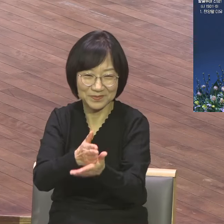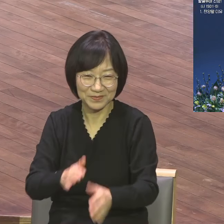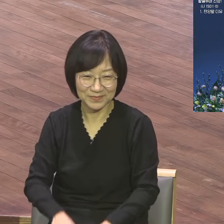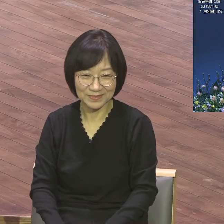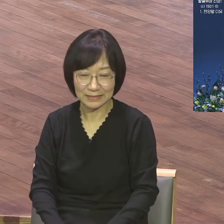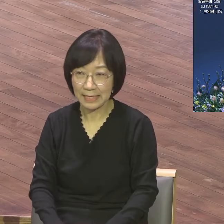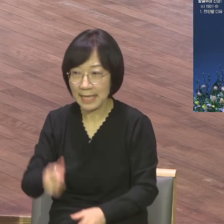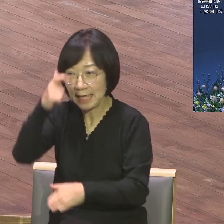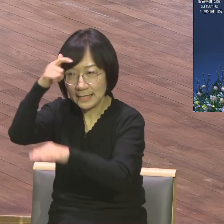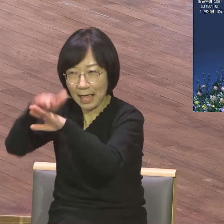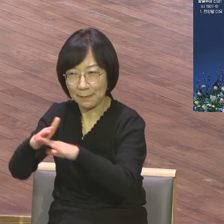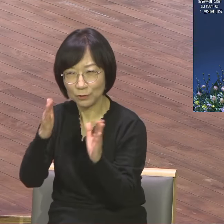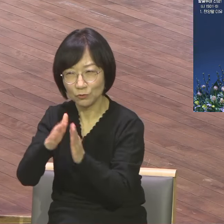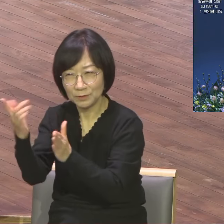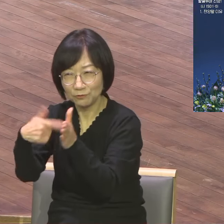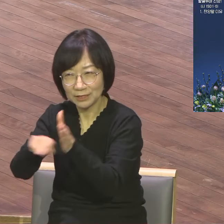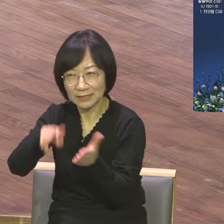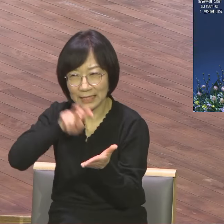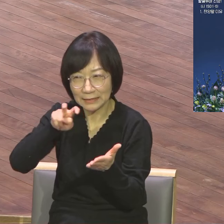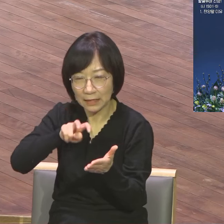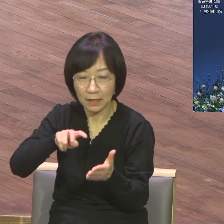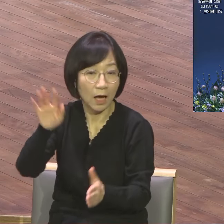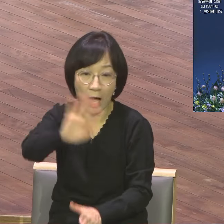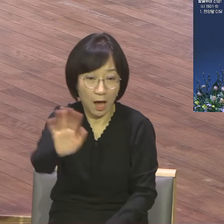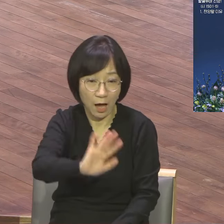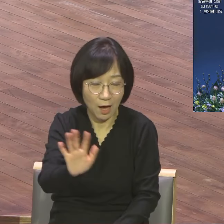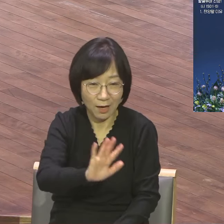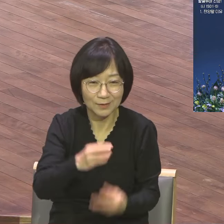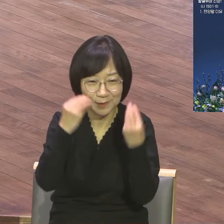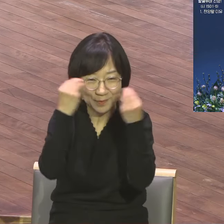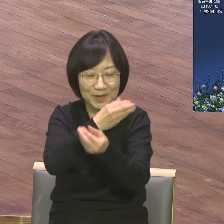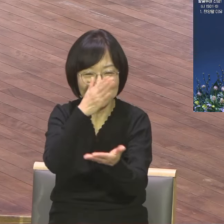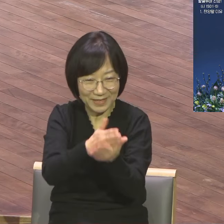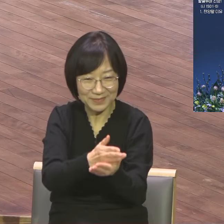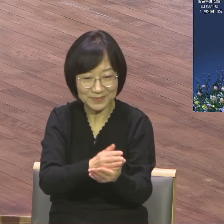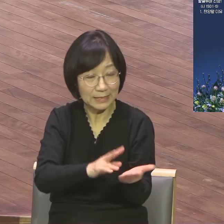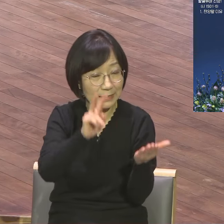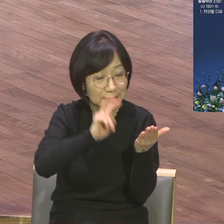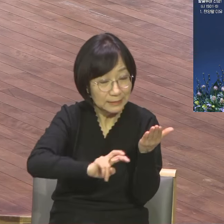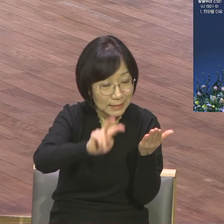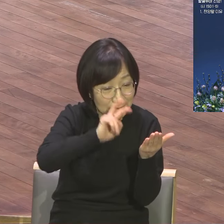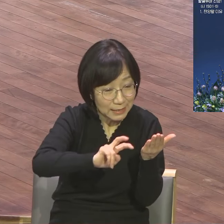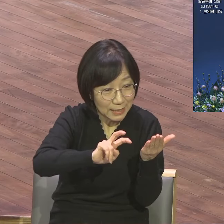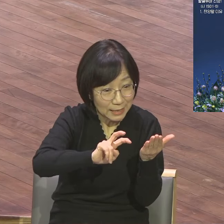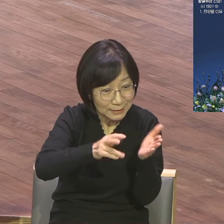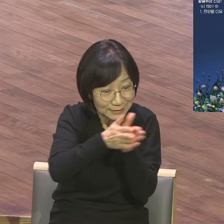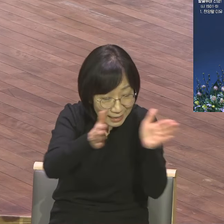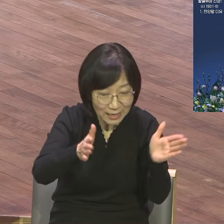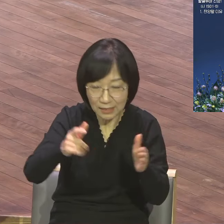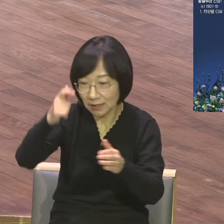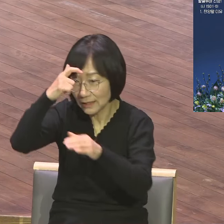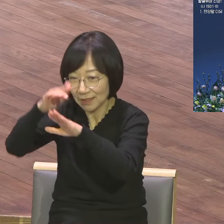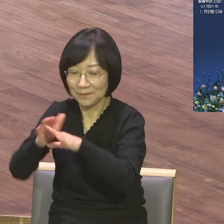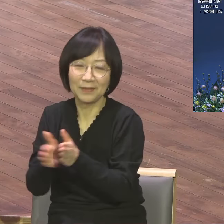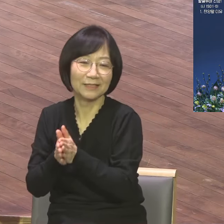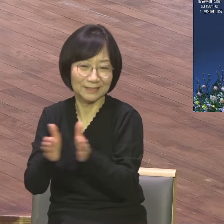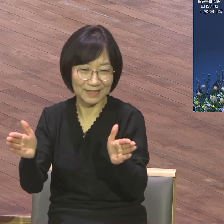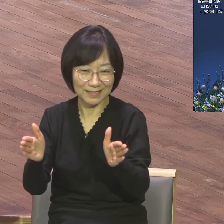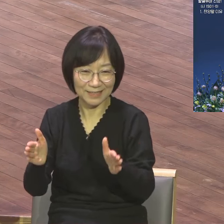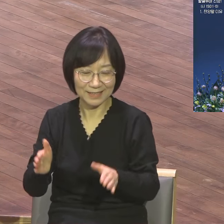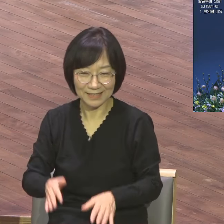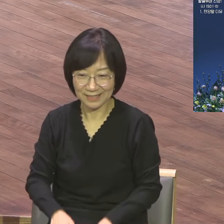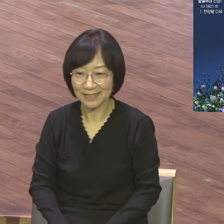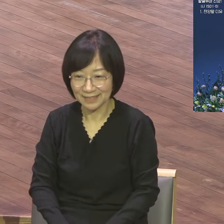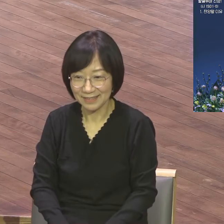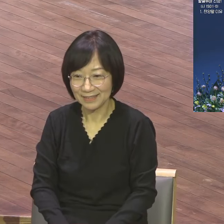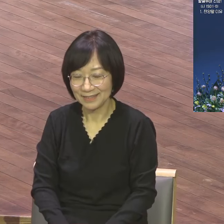준비하는 찬양이다 아니에요. 찬양도 예배예요. 예배 예배 시간에만 응? 그래서 예배 시간에 포함된다 사실을